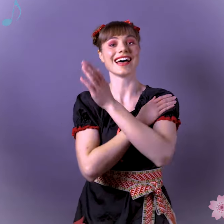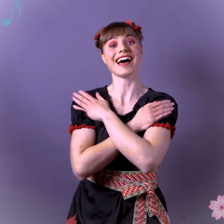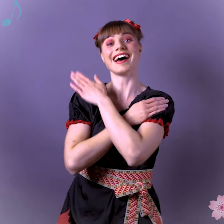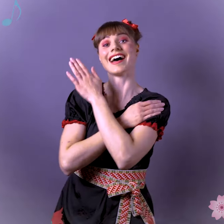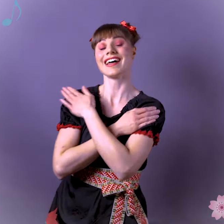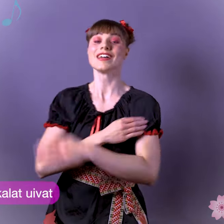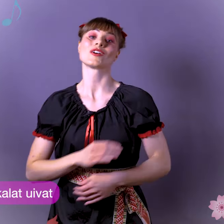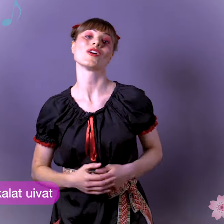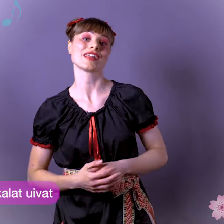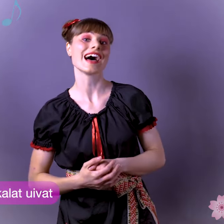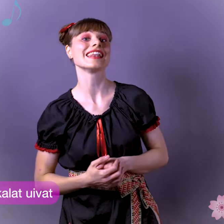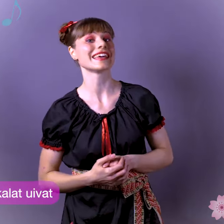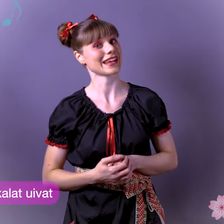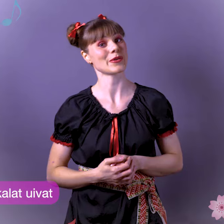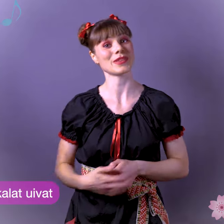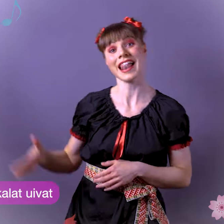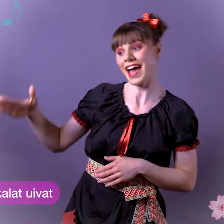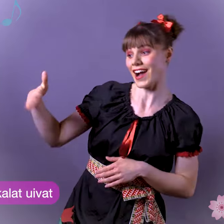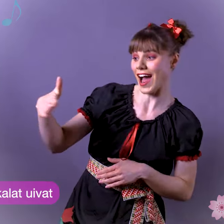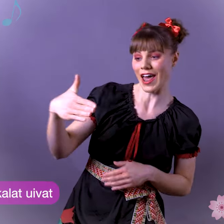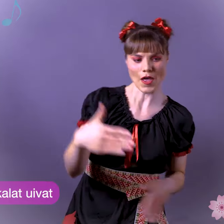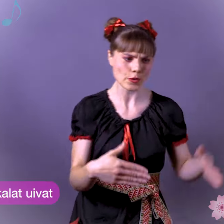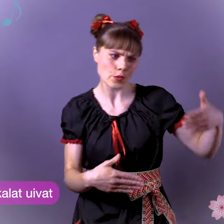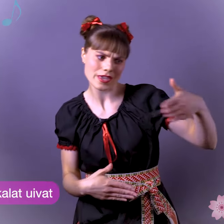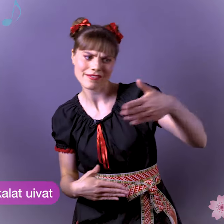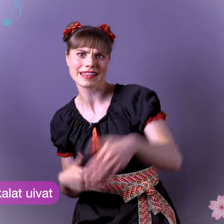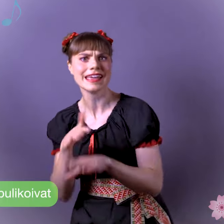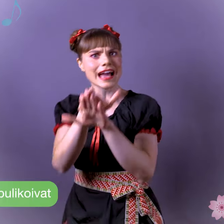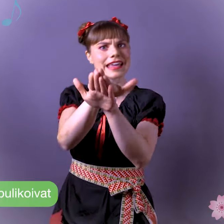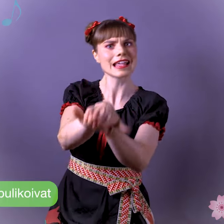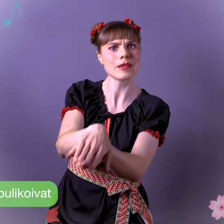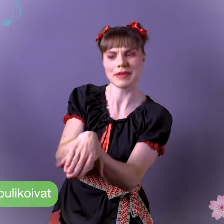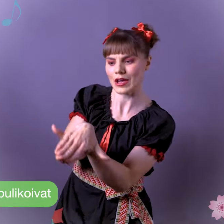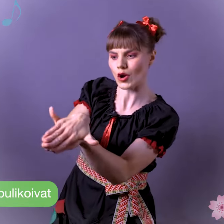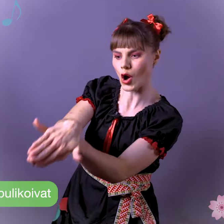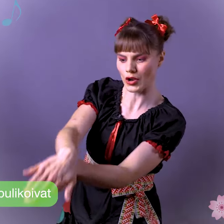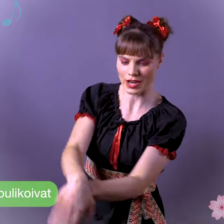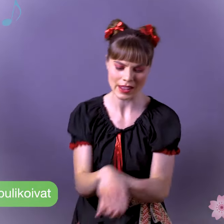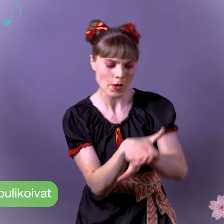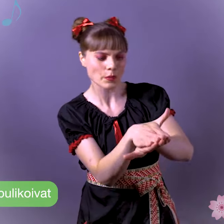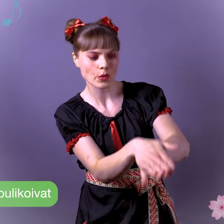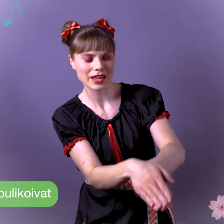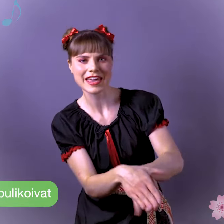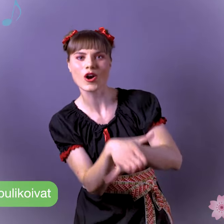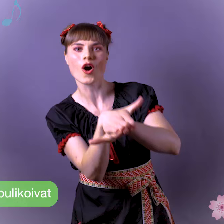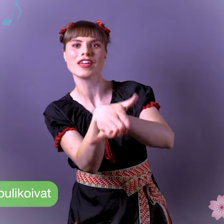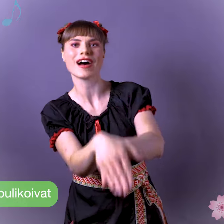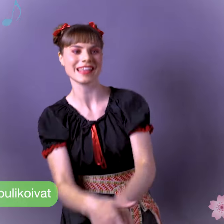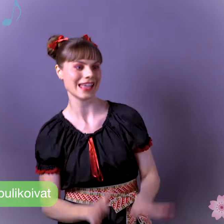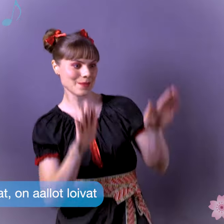allall koralliriutalla kalat uivat ja kilpikonnat pulikoivat